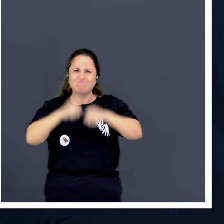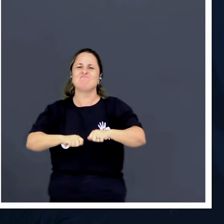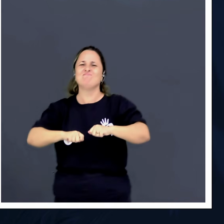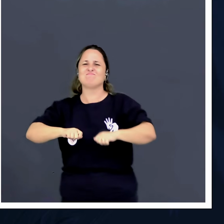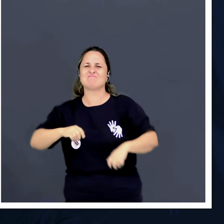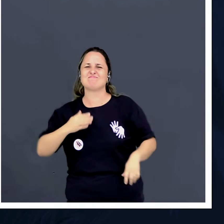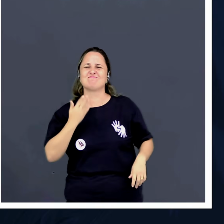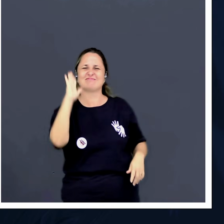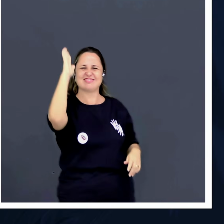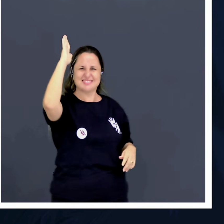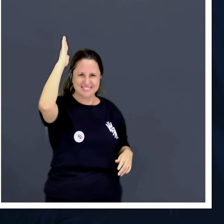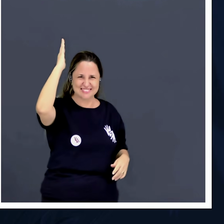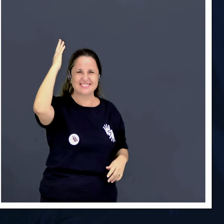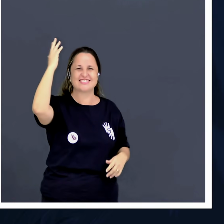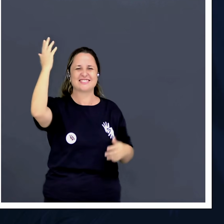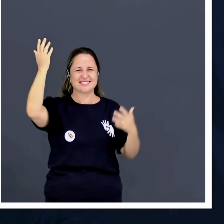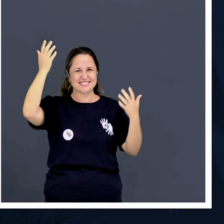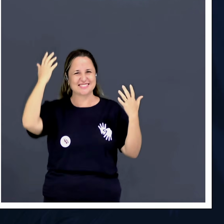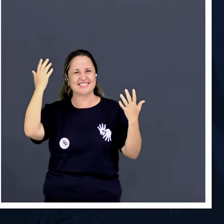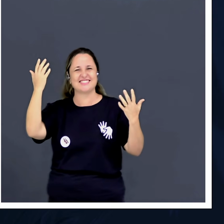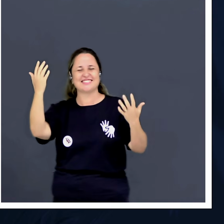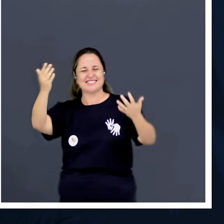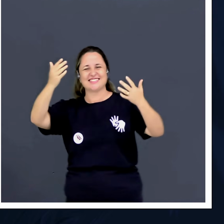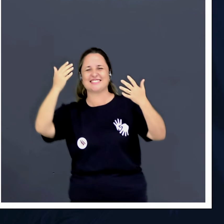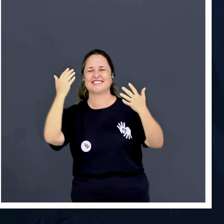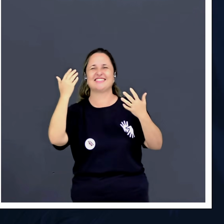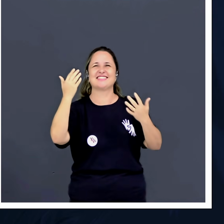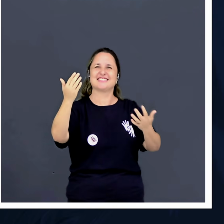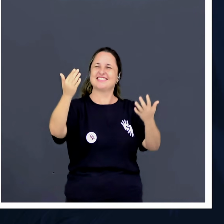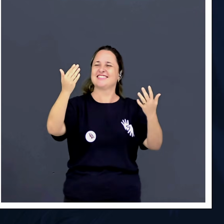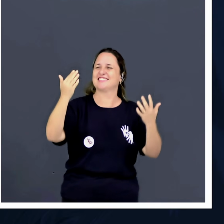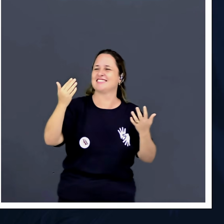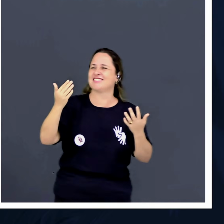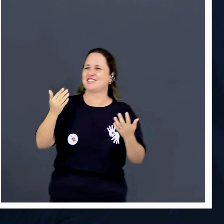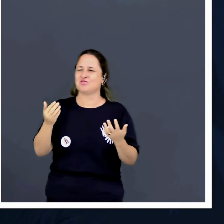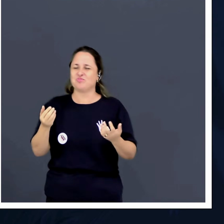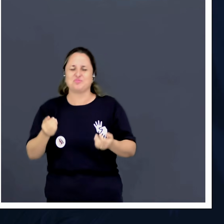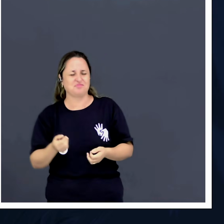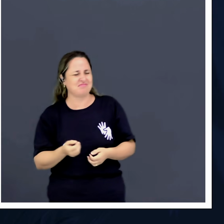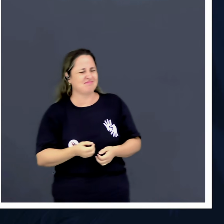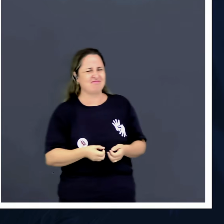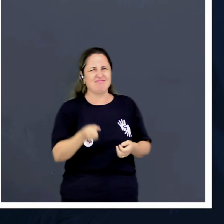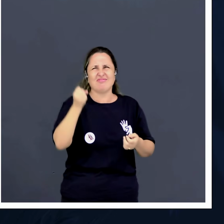o impossível acontecer.